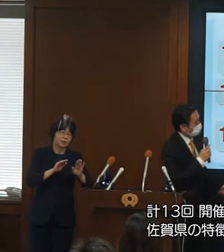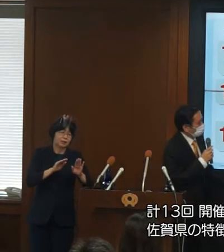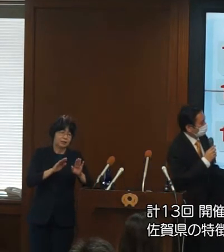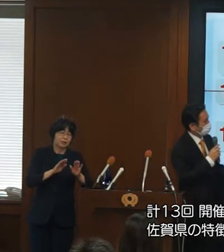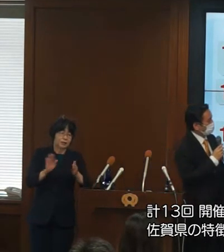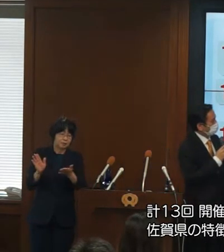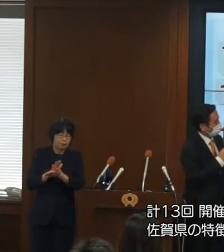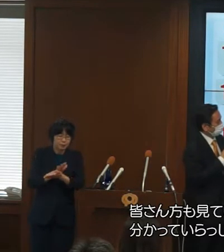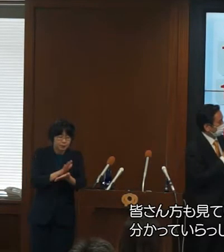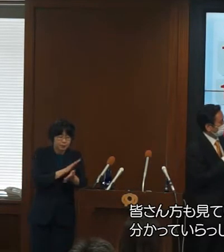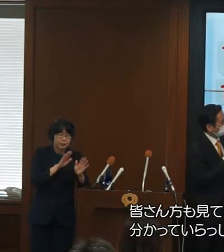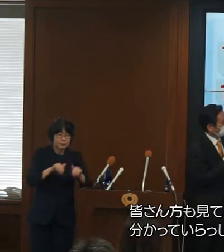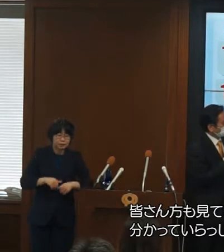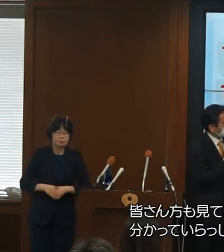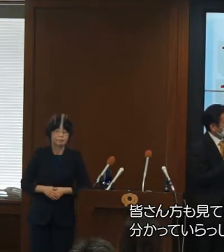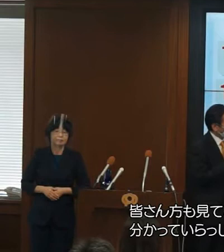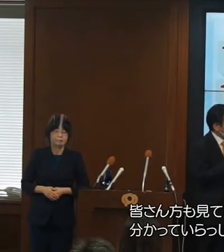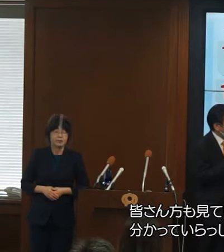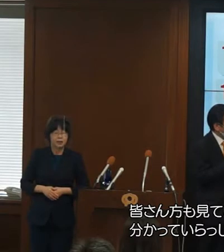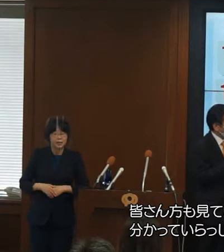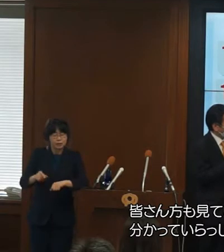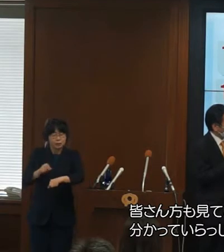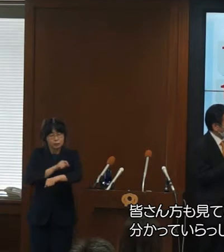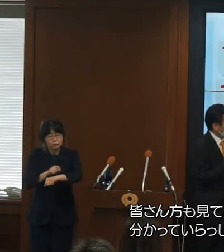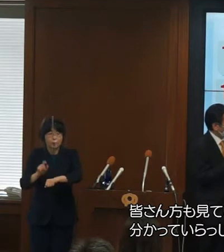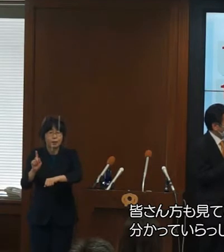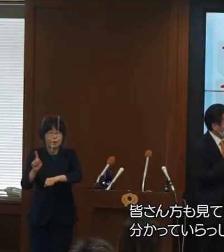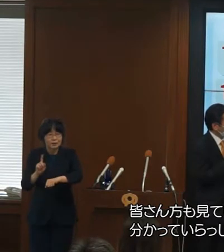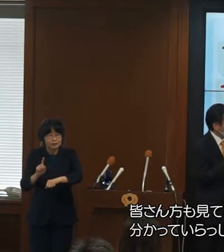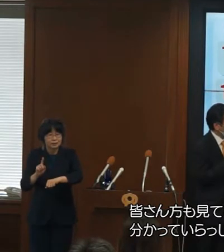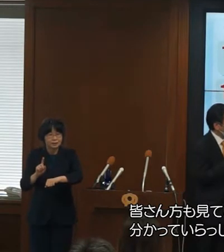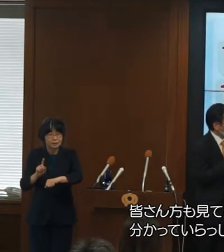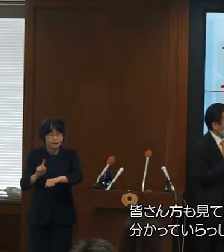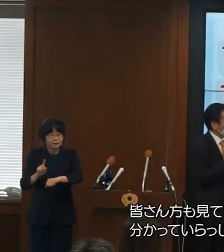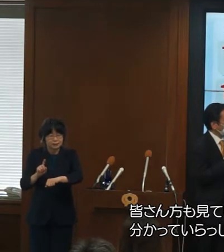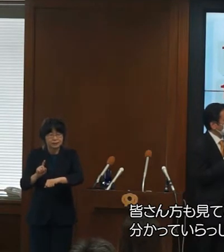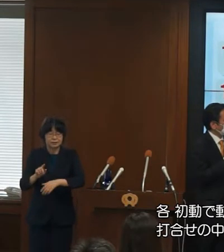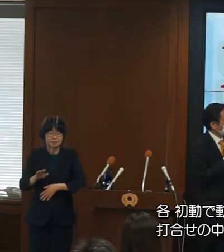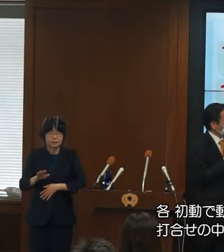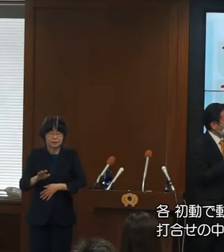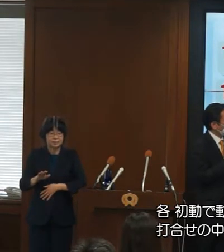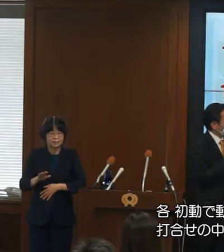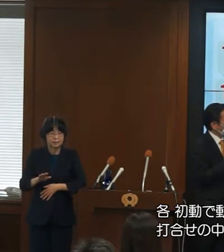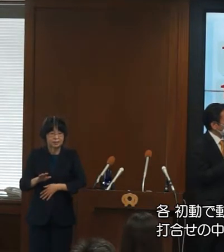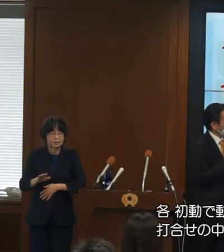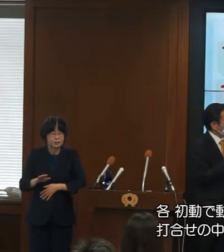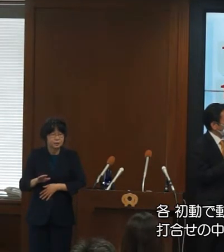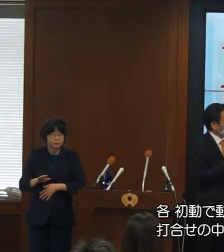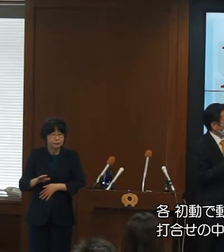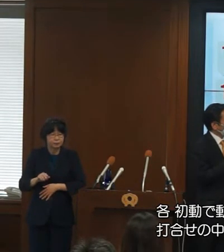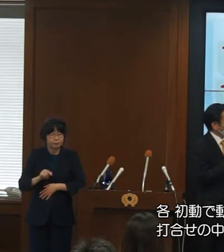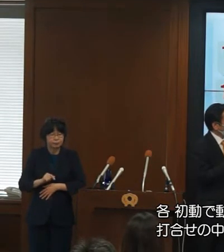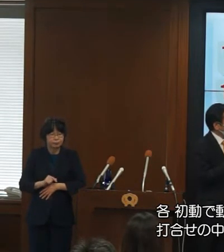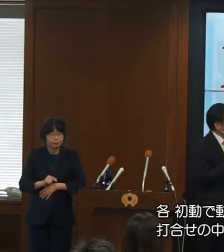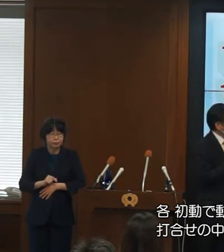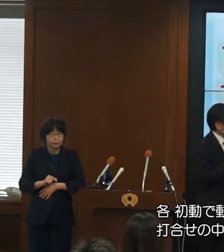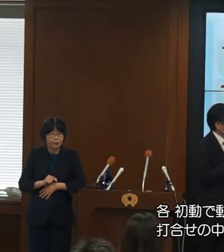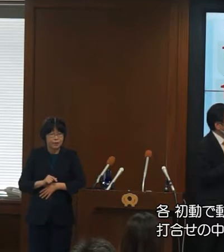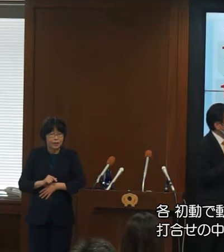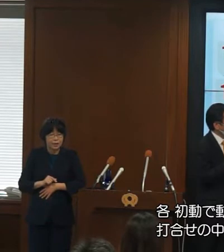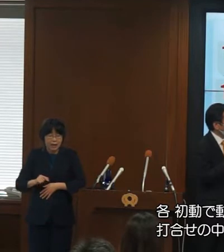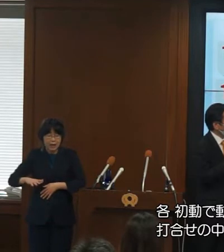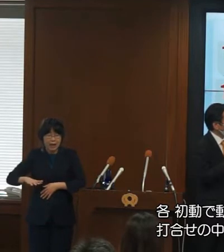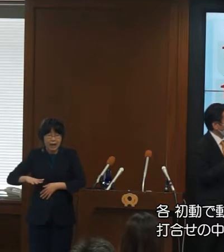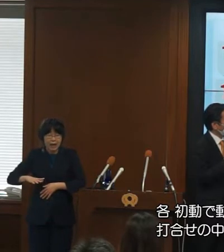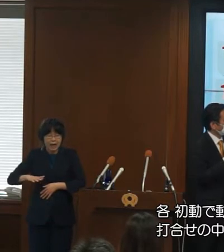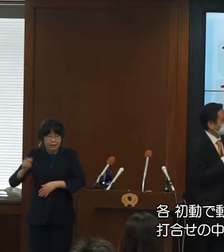場合の特徴的なところとして、皆さん方も見ていただいたら分かっていらっしゃると思いますけど、各初動で